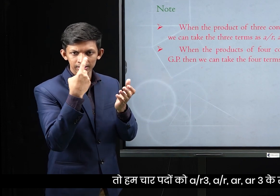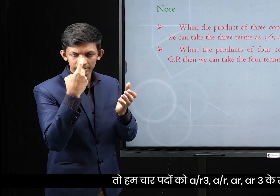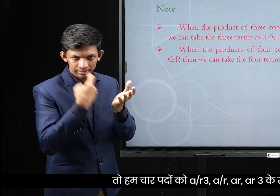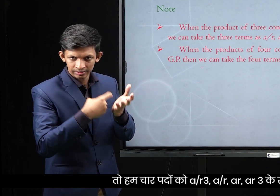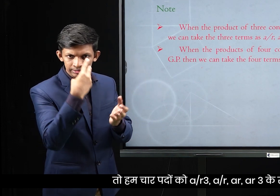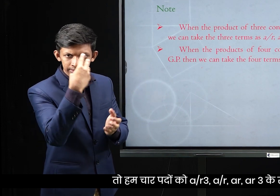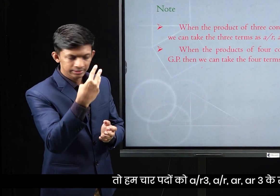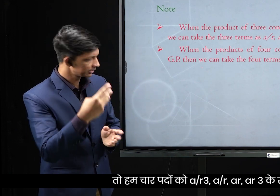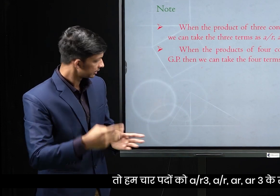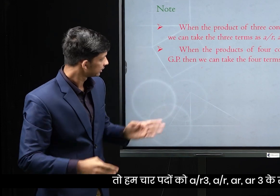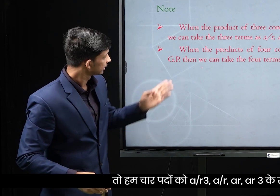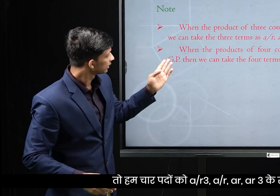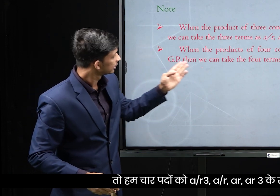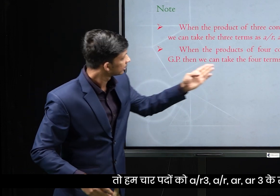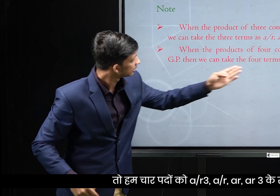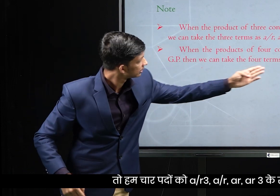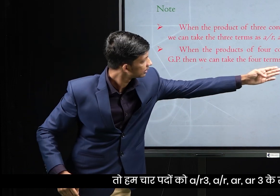AR, AR3 के रूप में ले सकते हैं।